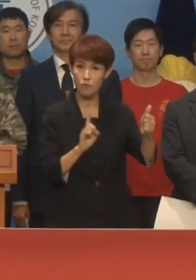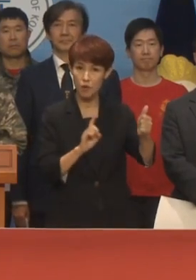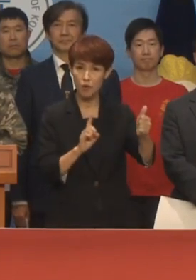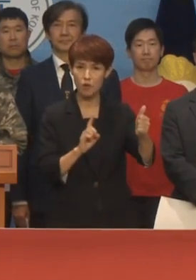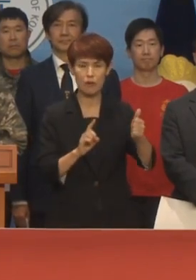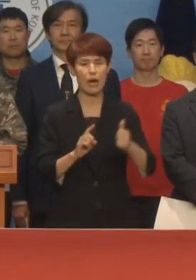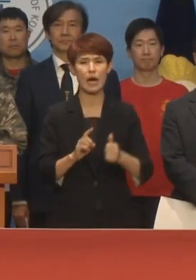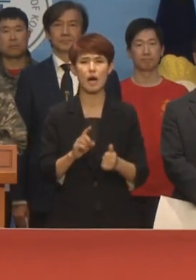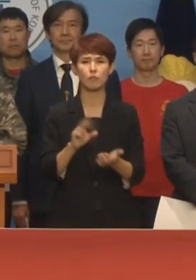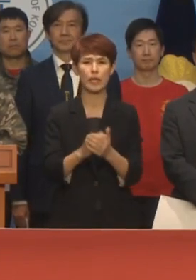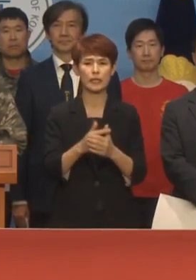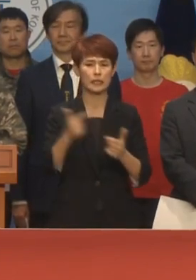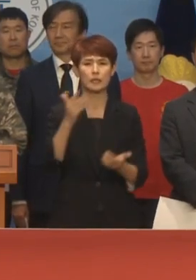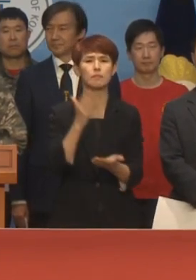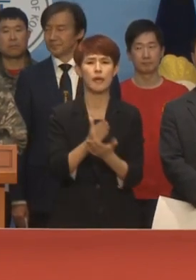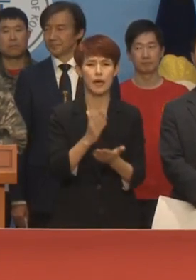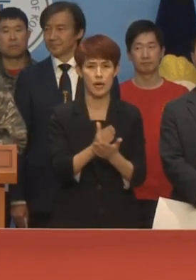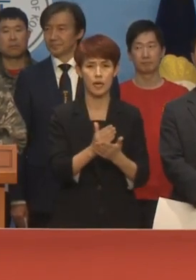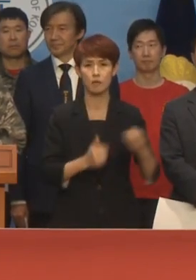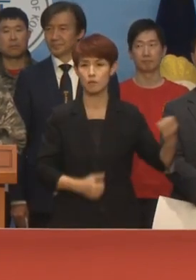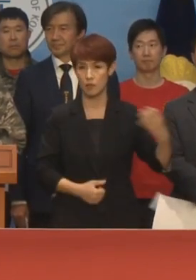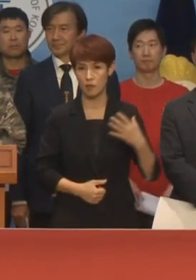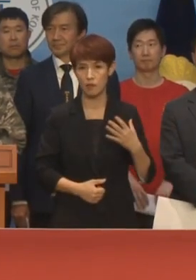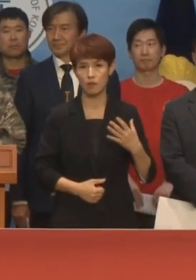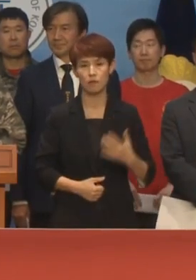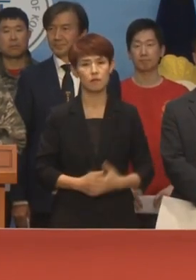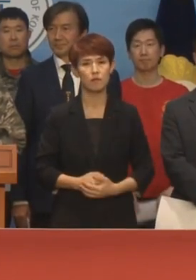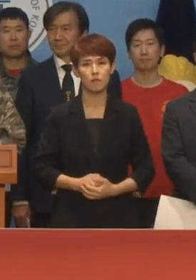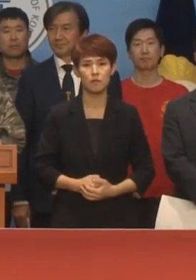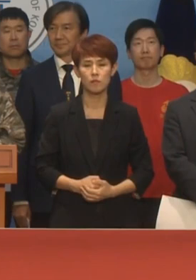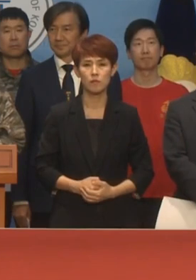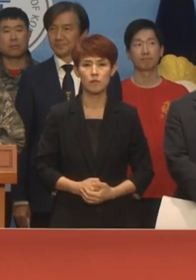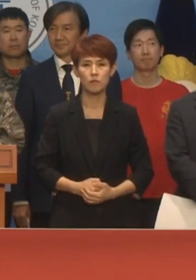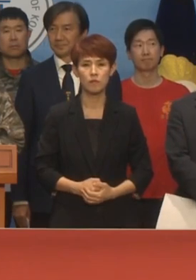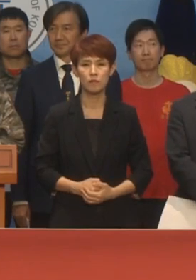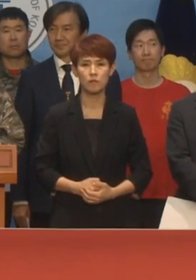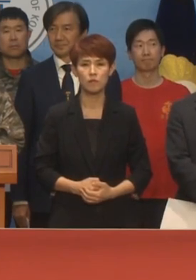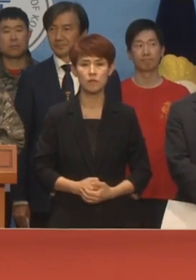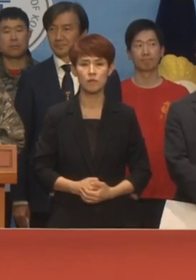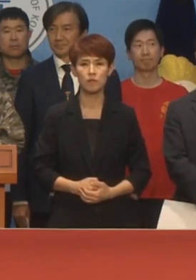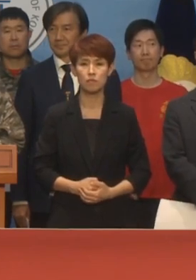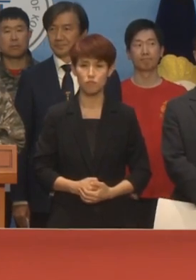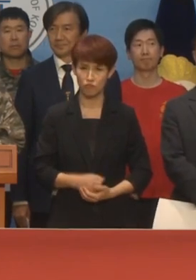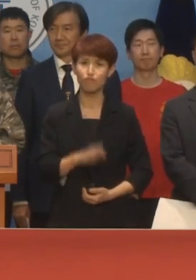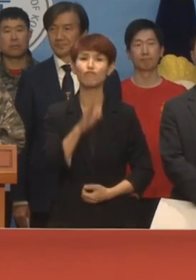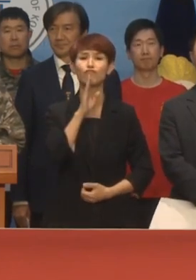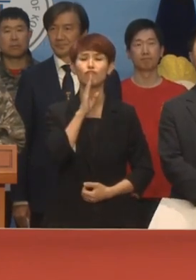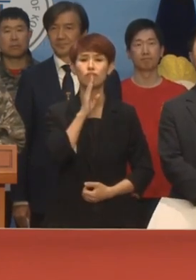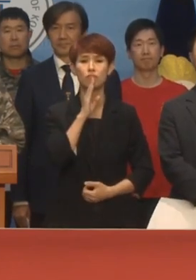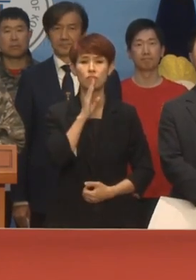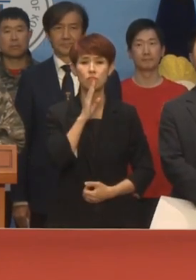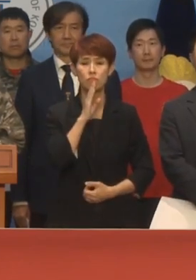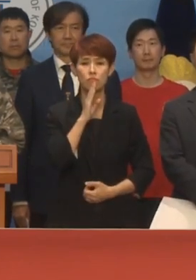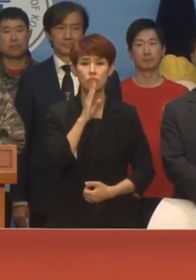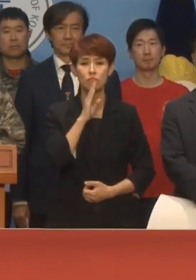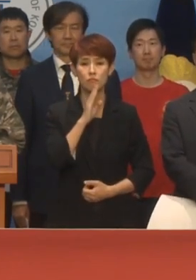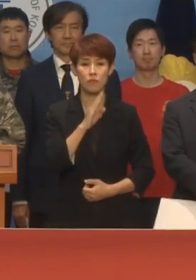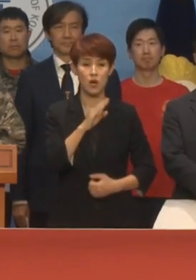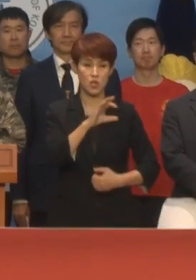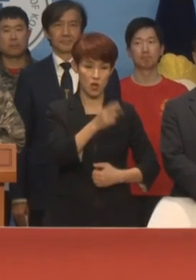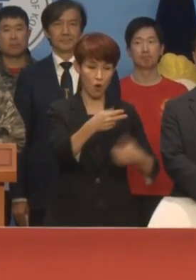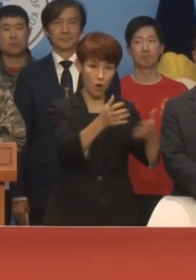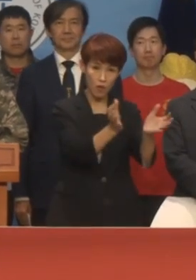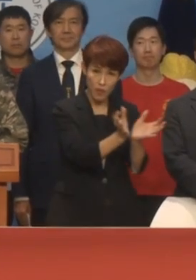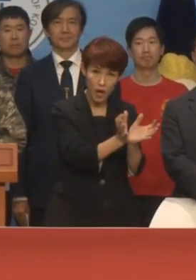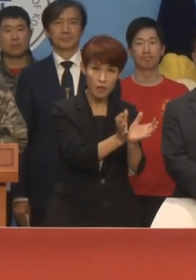키울 일이 아니었다며 말을 더 잇지 못하더군요. 맞습니다. 정부 여당은